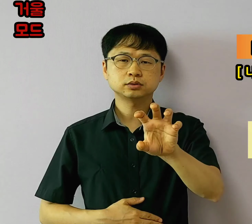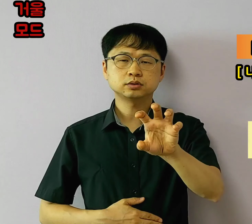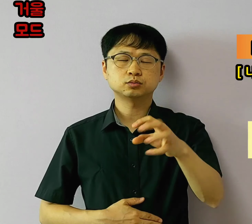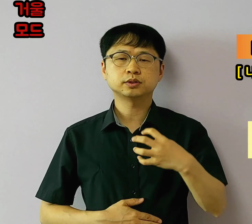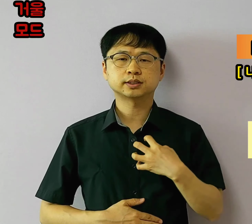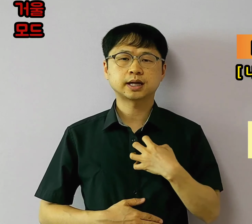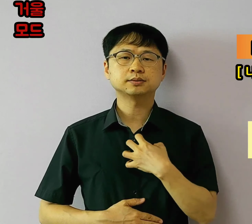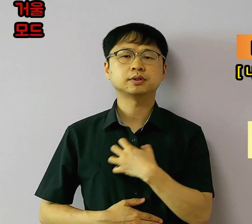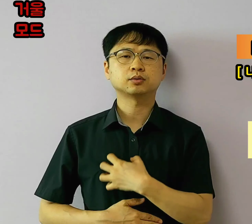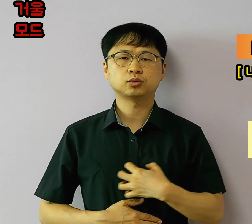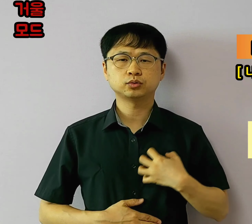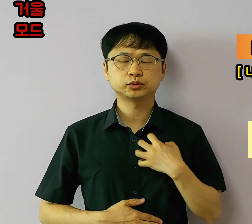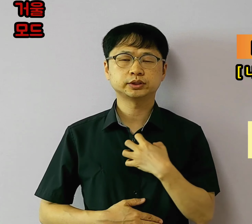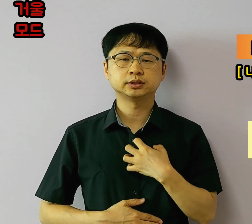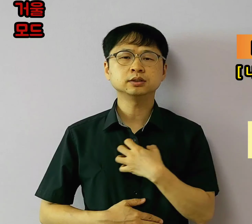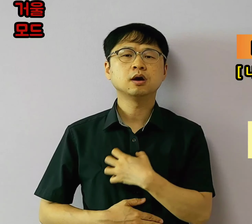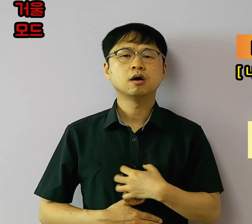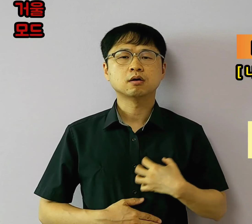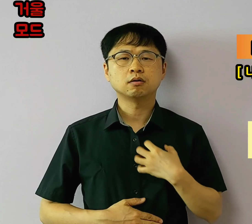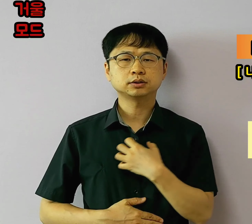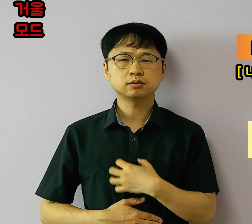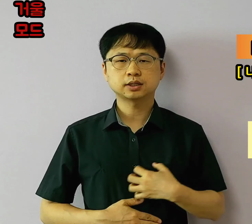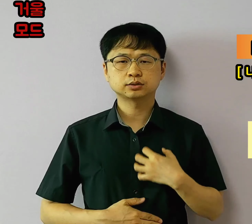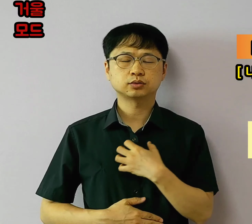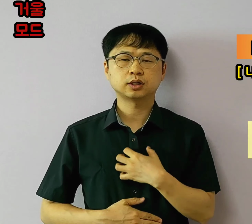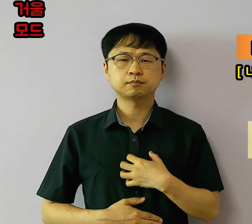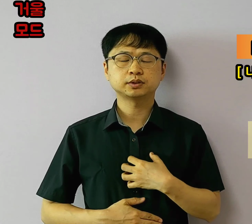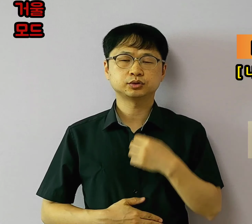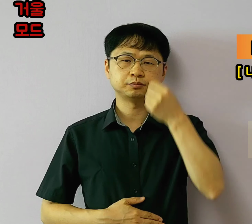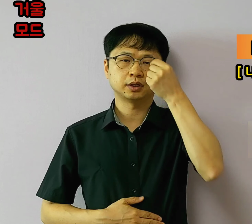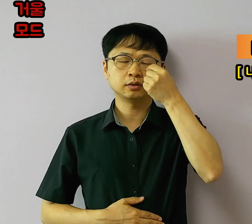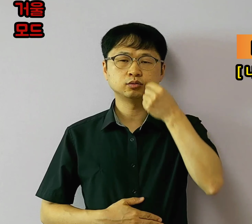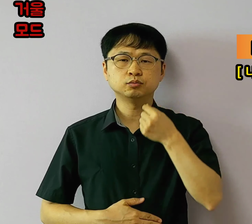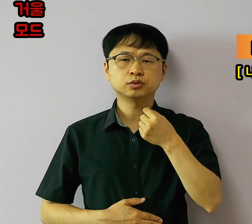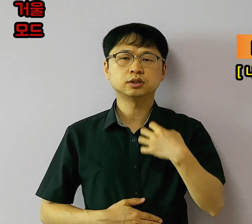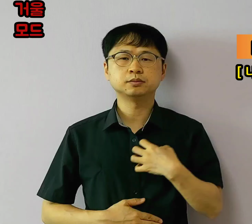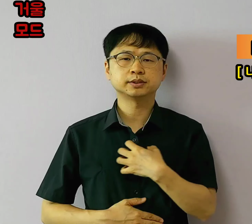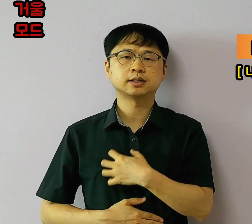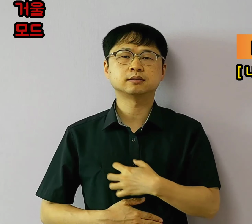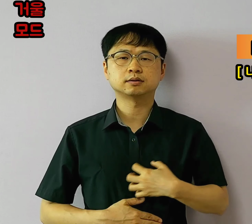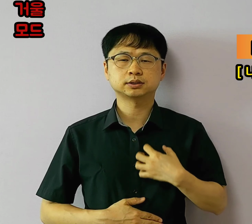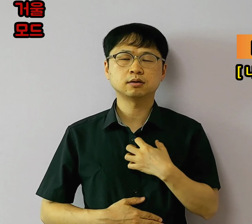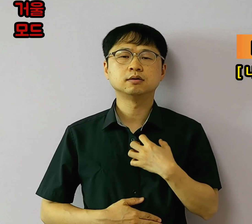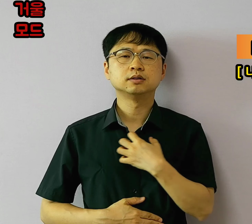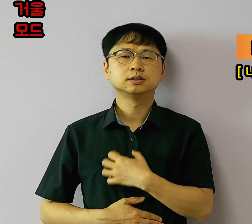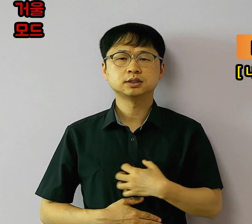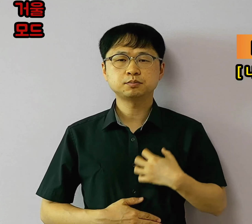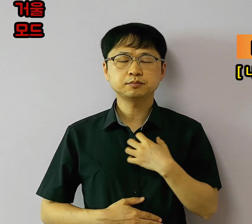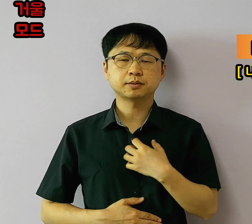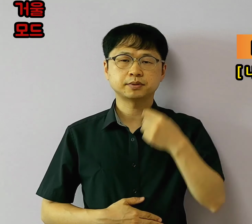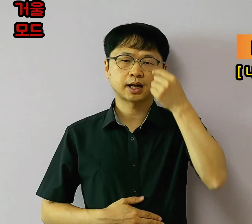손끝을 구부려서 가슴에 대고 돌려주시는 걱정이라는 소를 합쳐주시면 눈물을 흘리면서 하는 걱정, 슬픔이